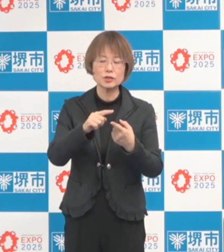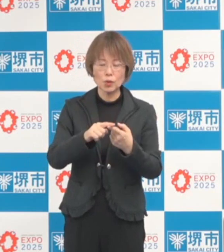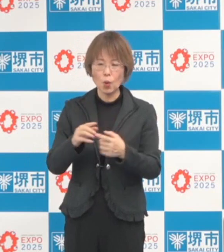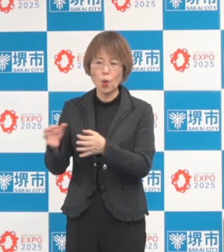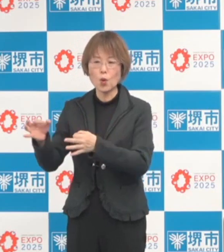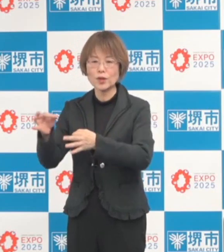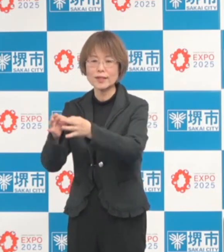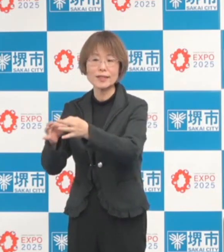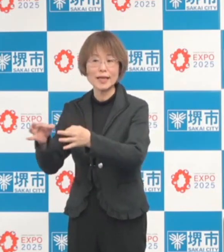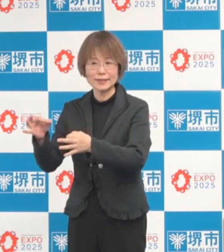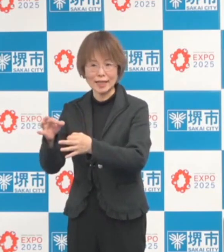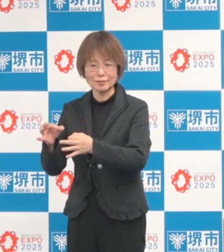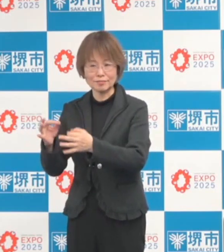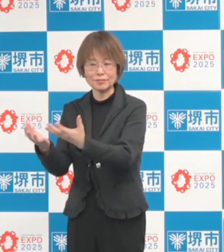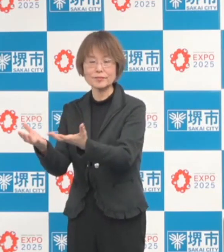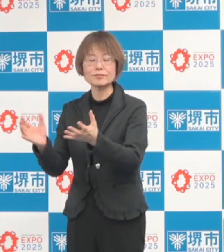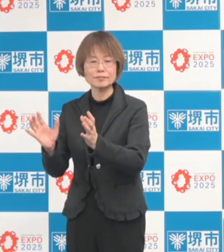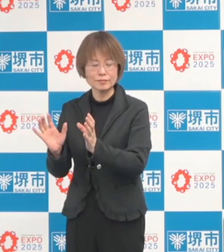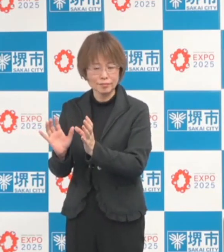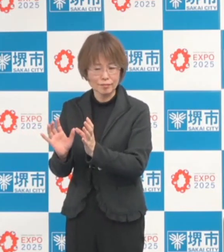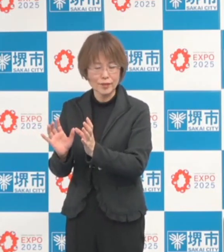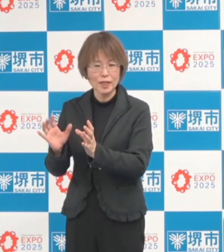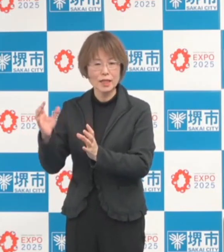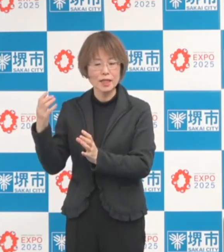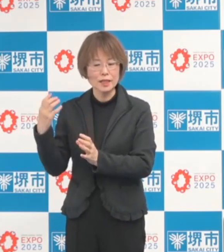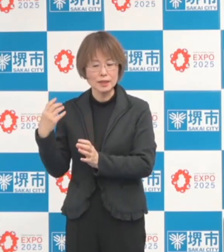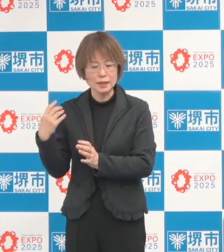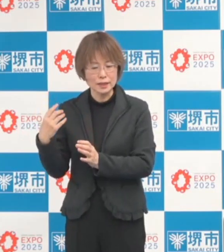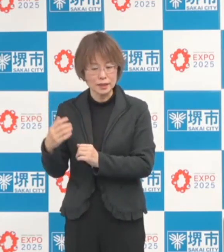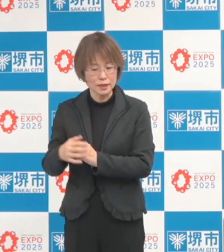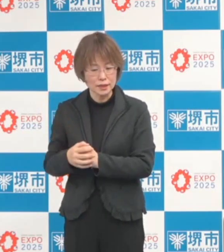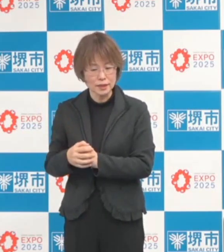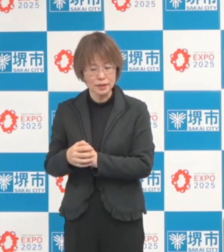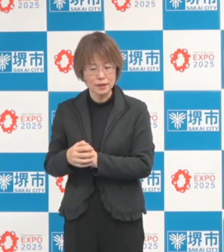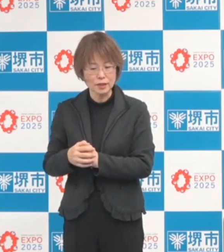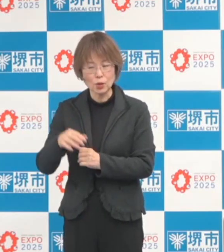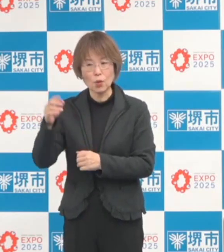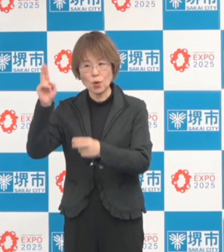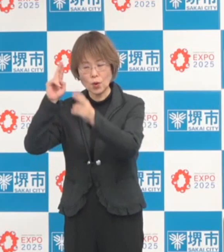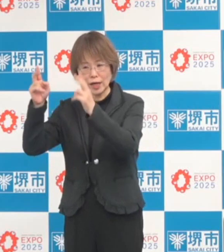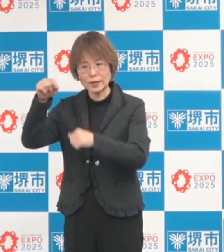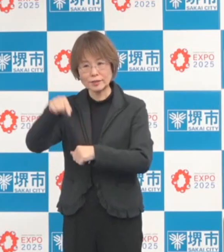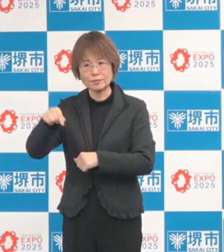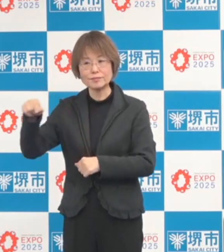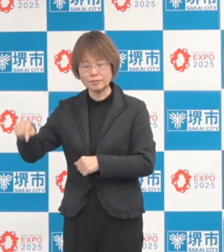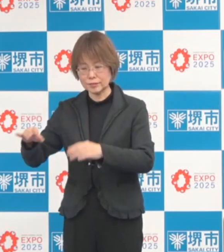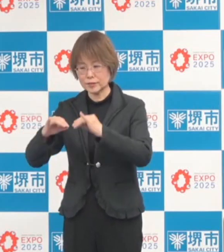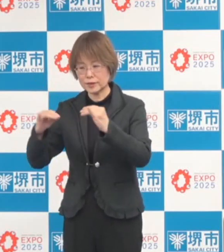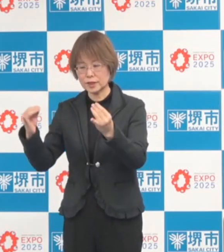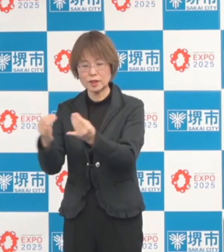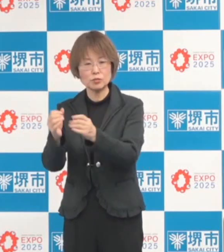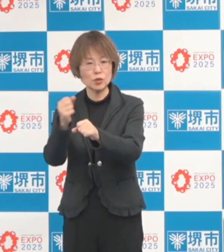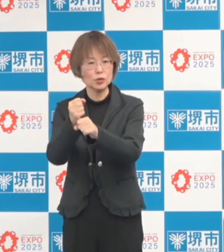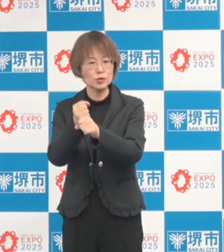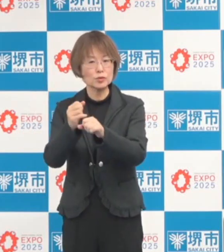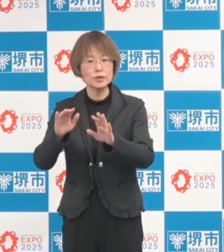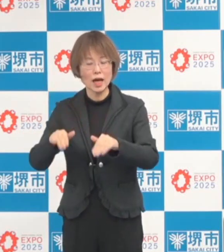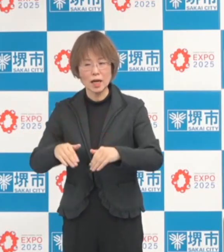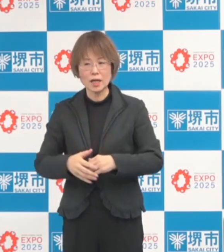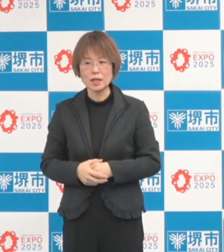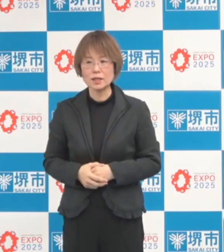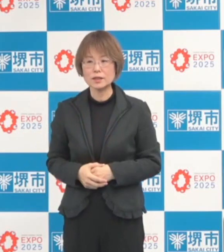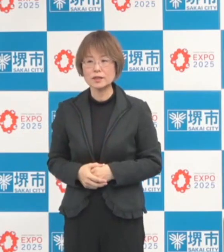済堺商会議所さん、また観光コミュニケーション協会さん含めてチームを結成をしております。